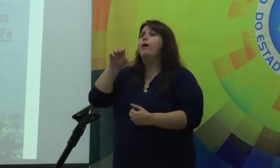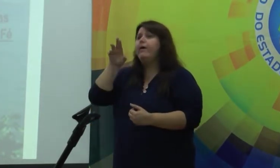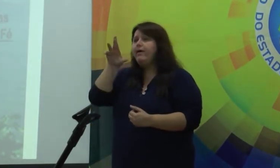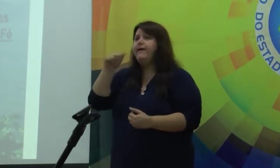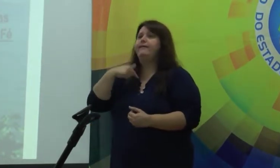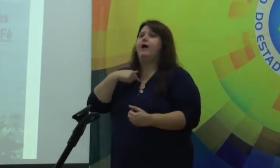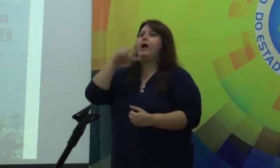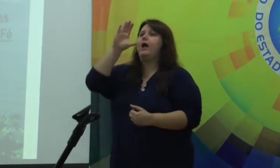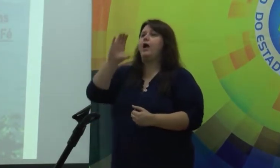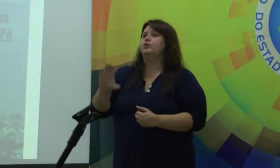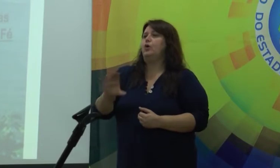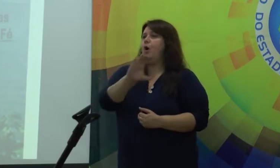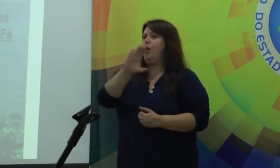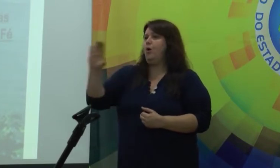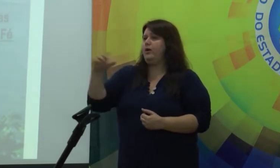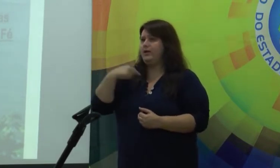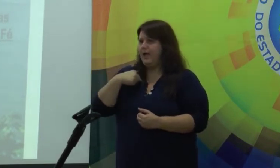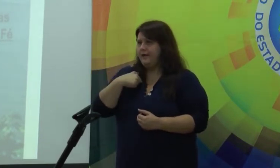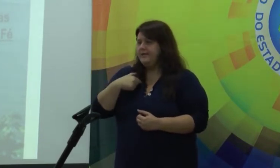jovem.